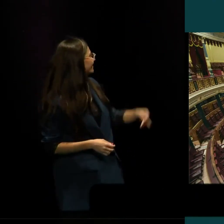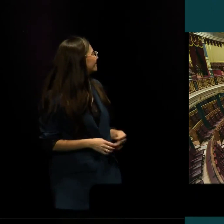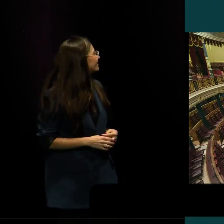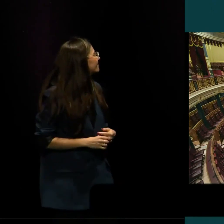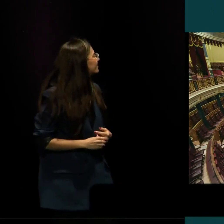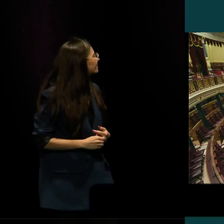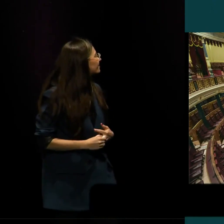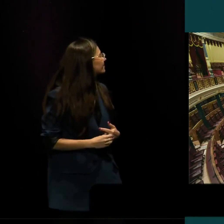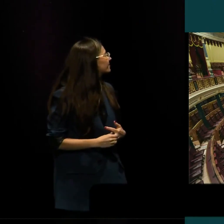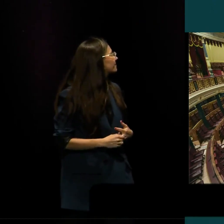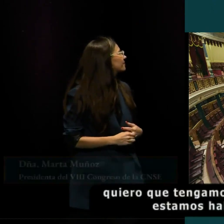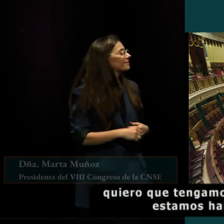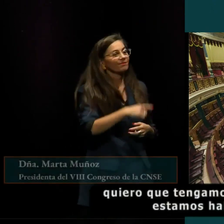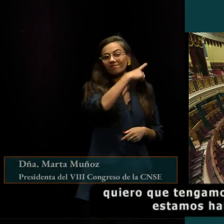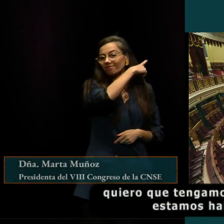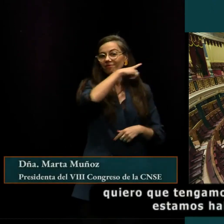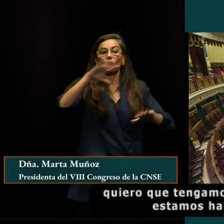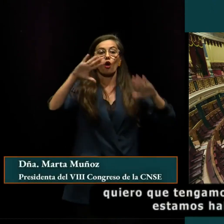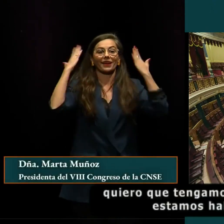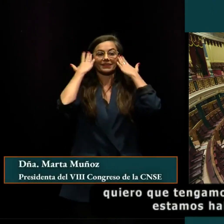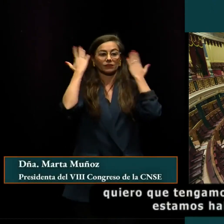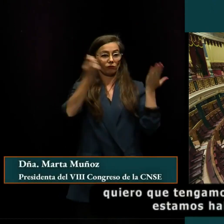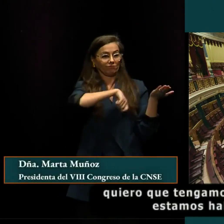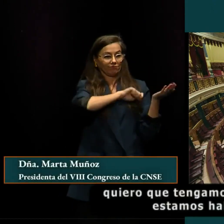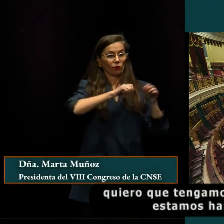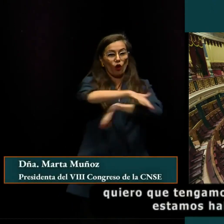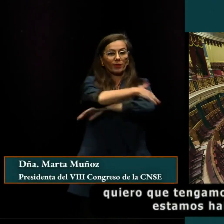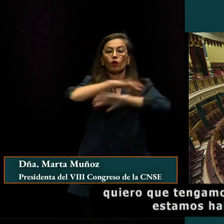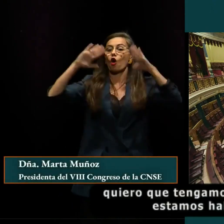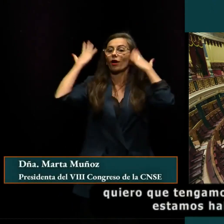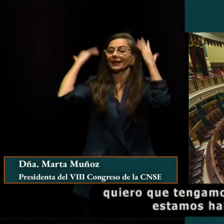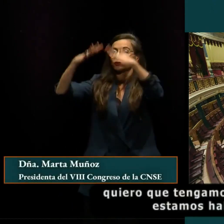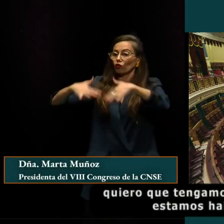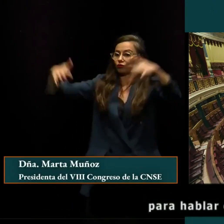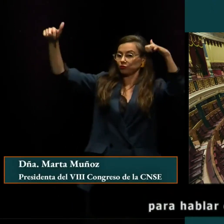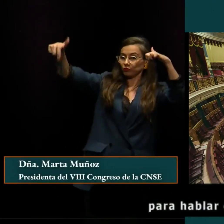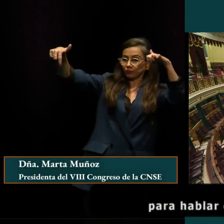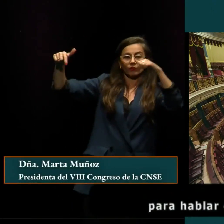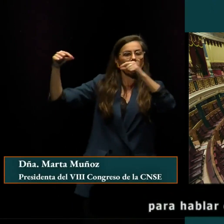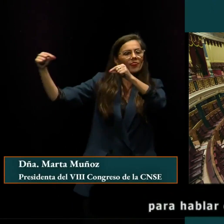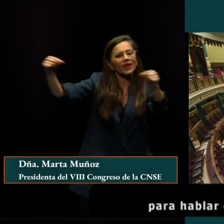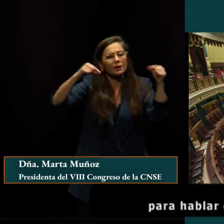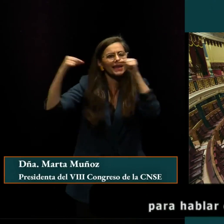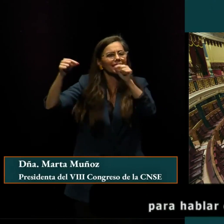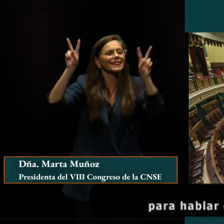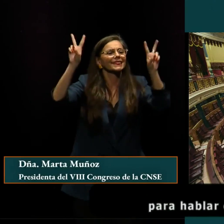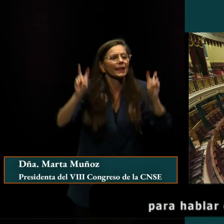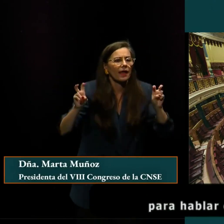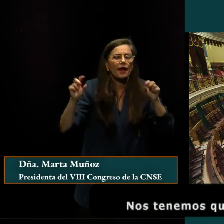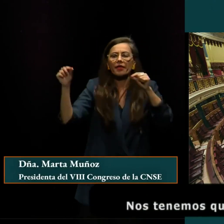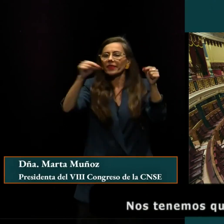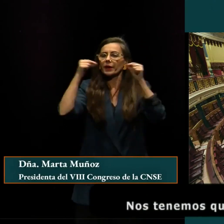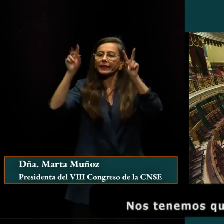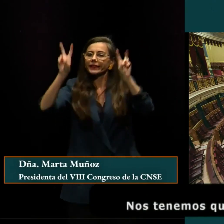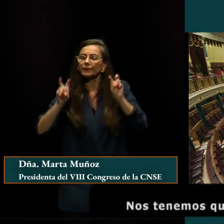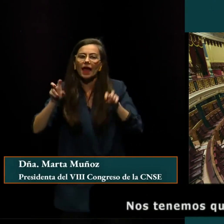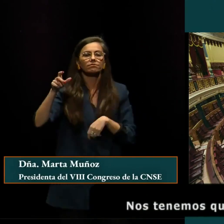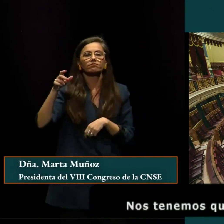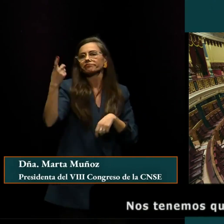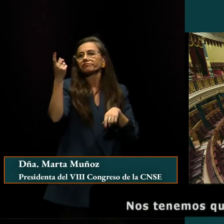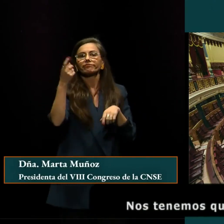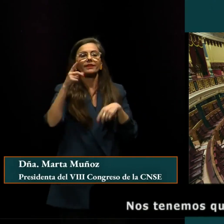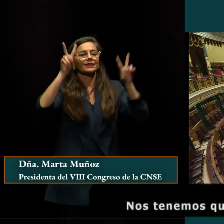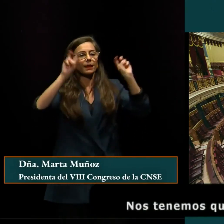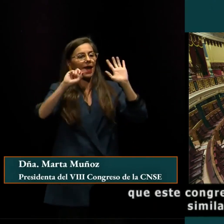que imaginar como si fuera algo similar a lo que estamos viendo en la imagen, ¿no? El congreso, en este caso, de los diputados. Ahí pues es un foro